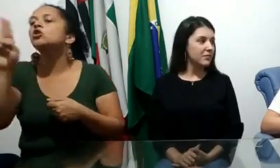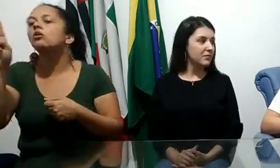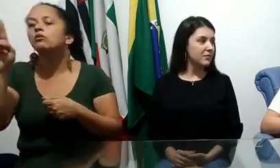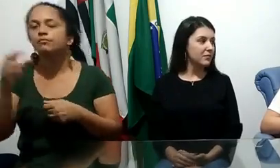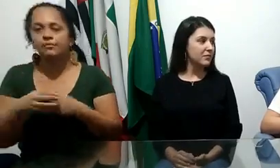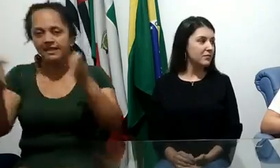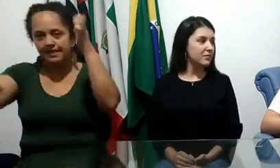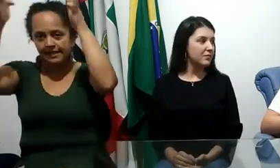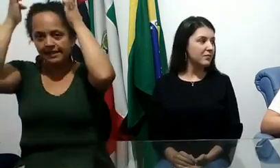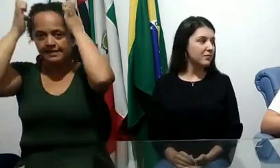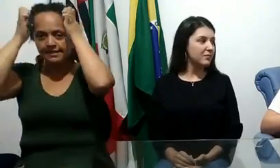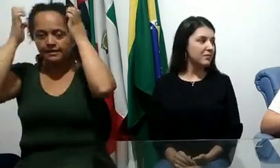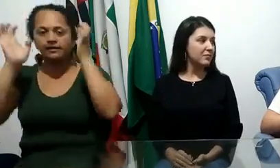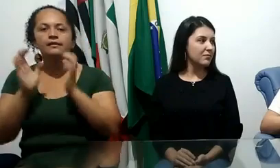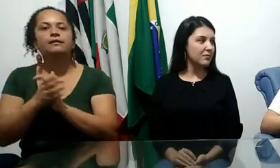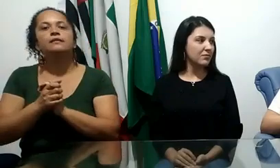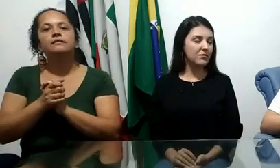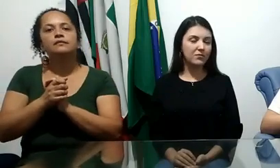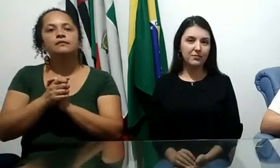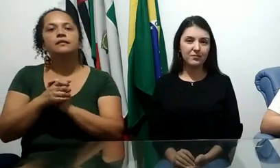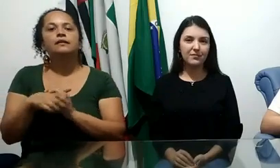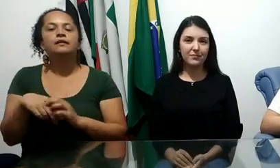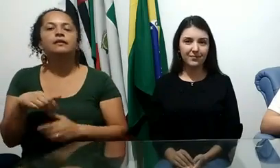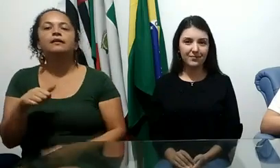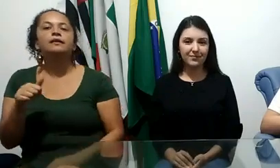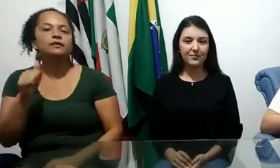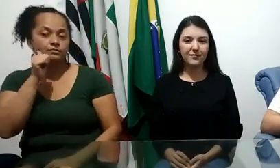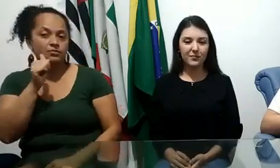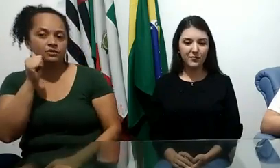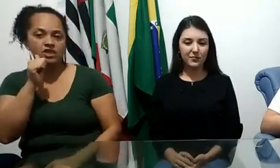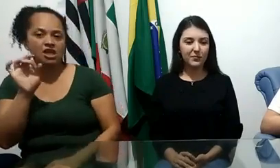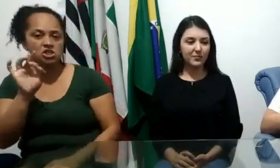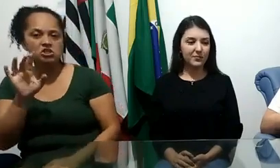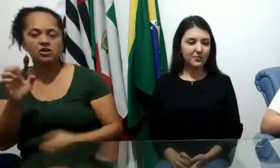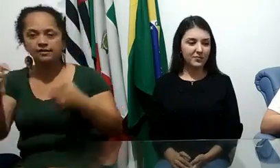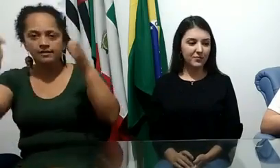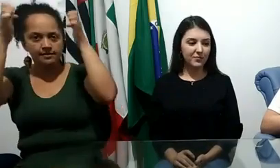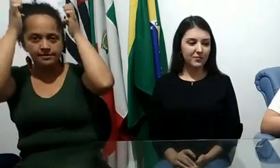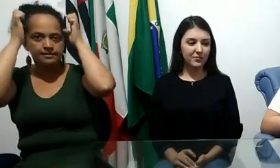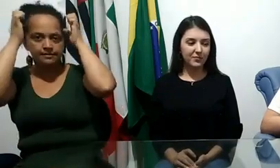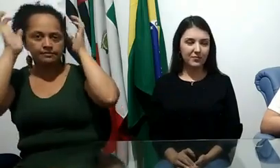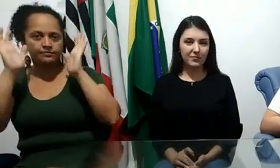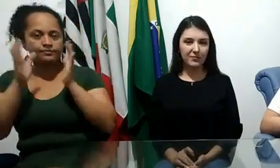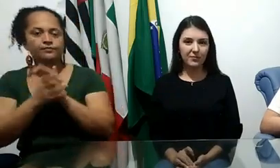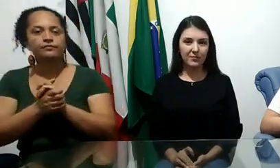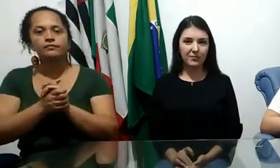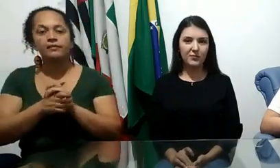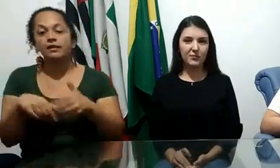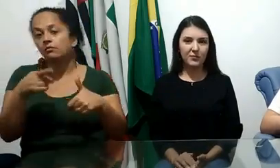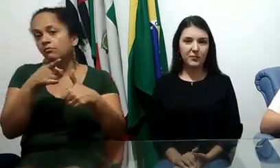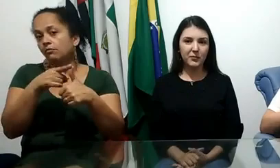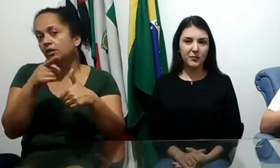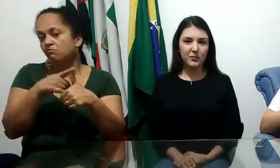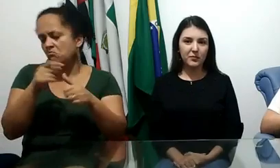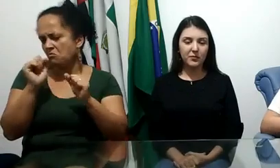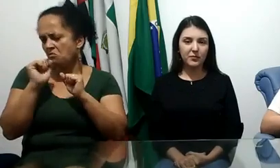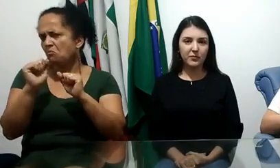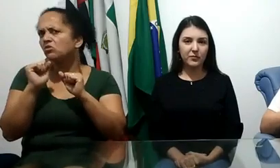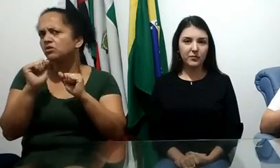nome, de onde você vem? Ela falou, eu sou Esther de Suzano. Aqui nós temos um primeiro princípio poderoso que a